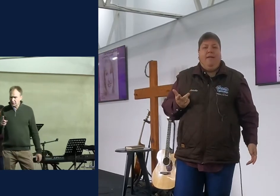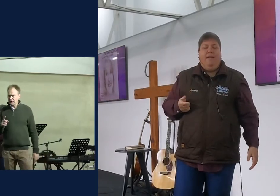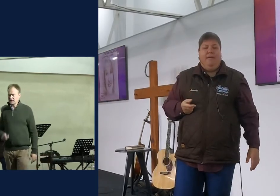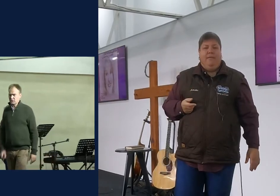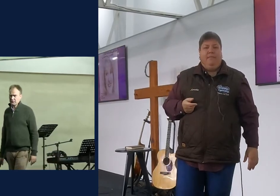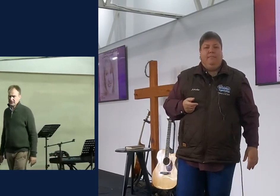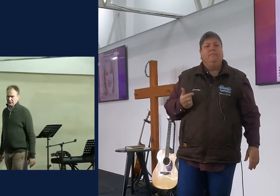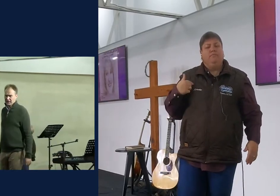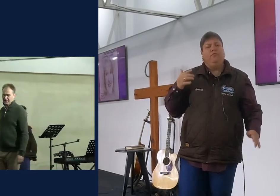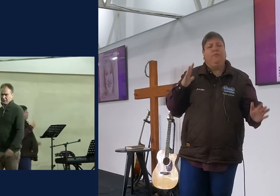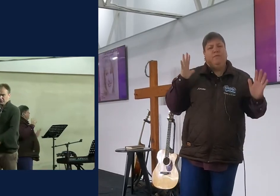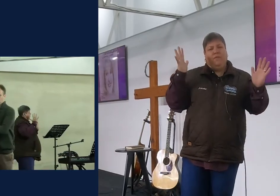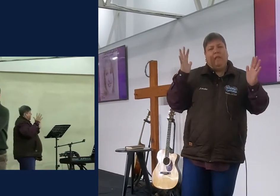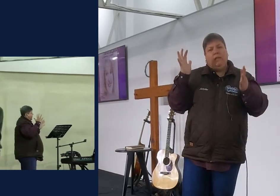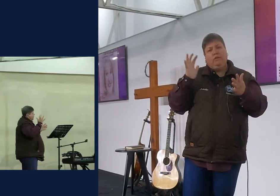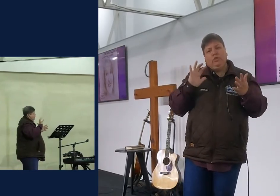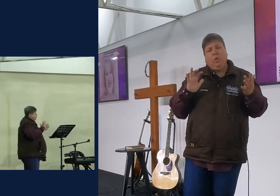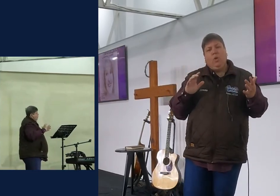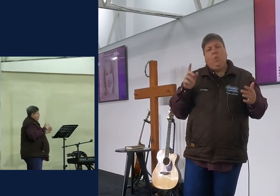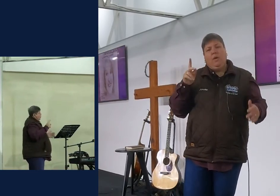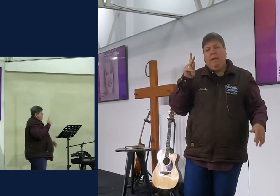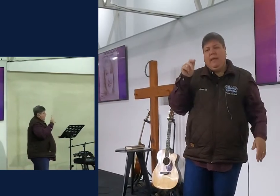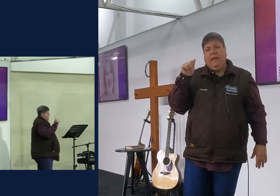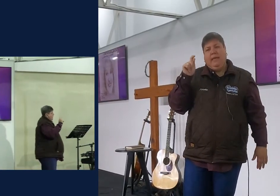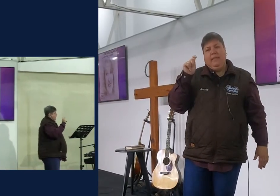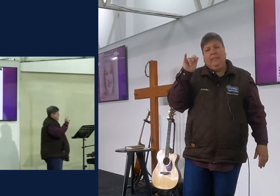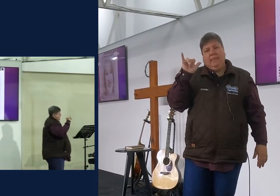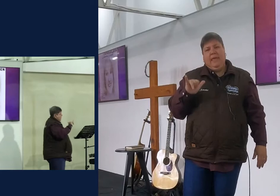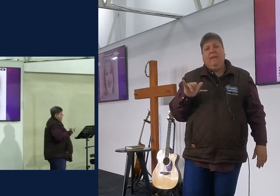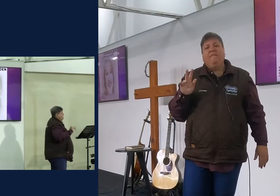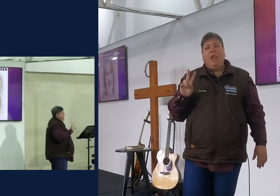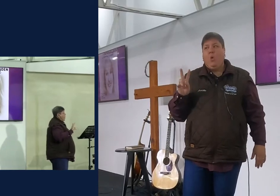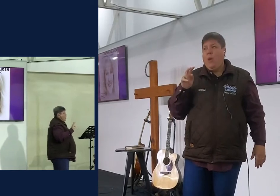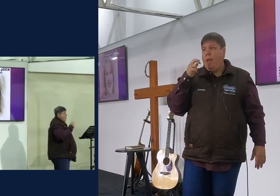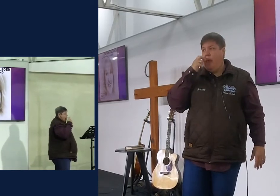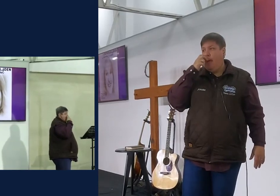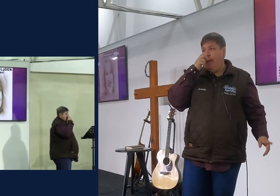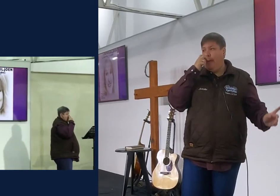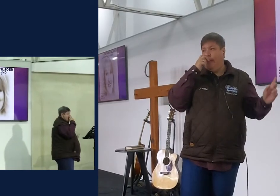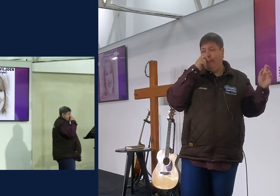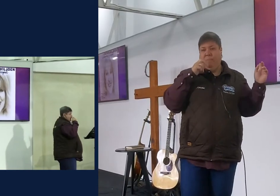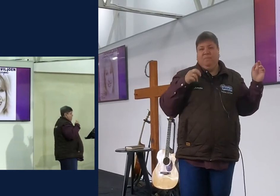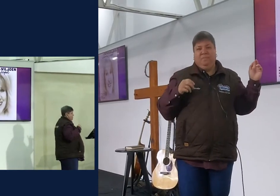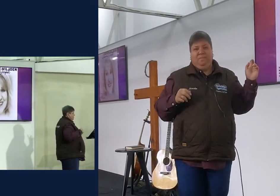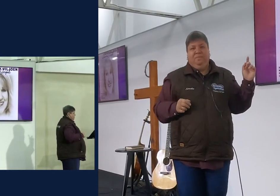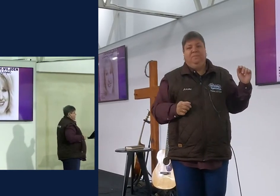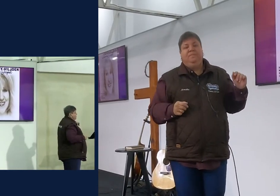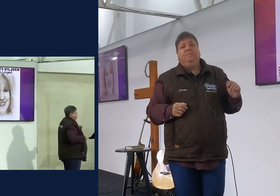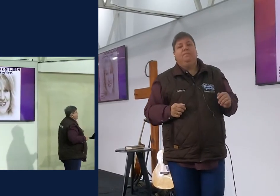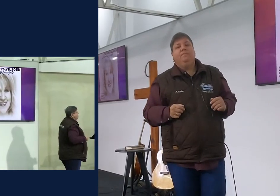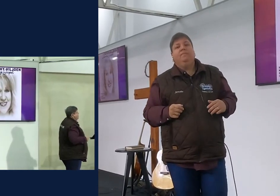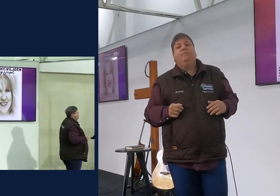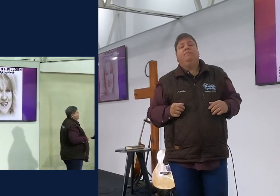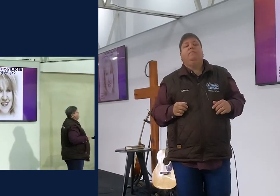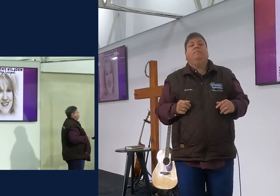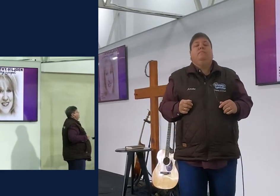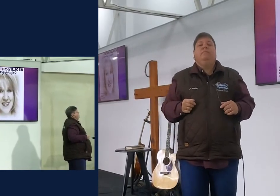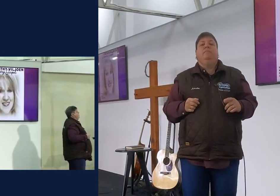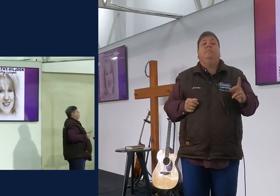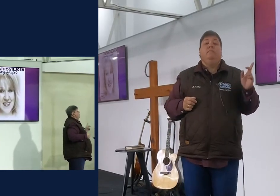Ek het al vir julle die story vertel van Kathy Fuljoon, maar dit is die eerste keer, wat ek een foto heet van Kathy Fuljoon, ok, so julle ken die story van Kathy Fuljoon, Kathy Fuljoon,